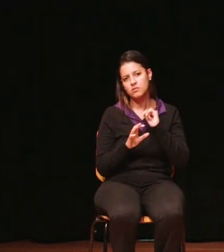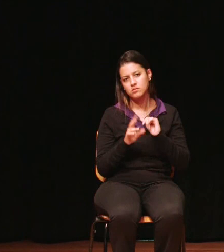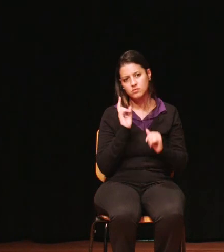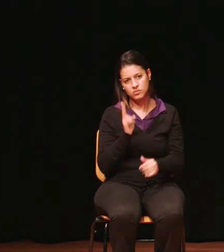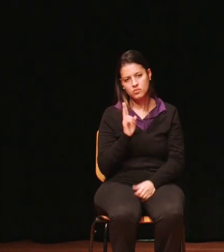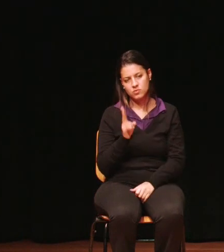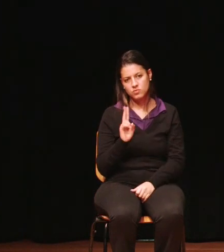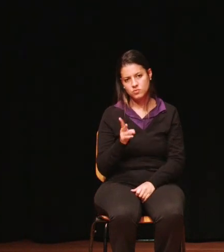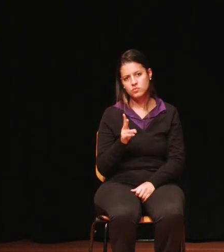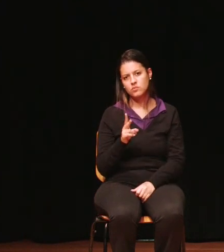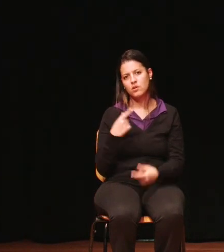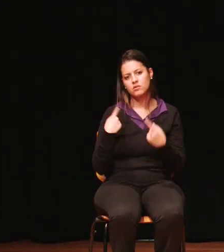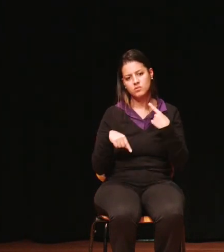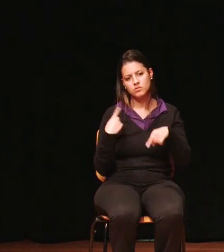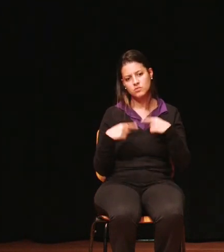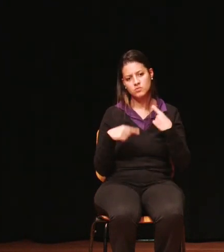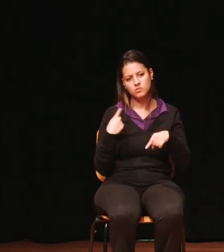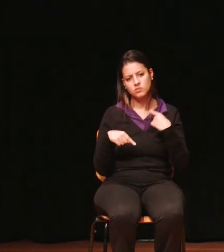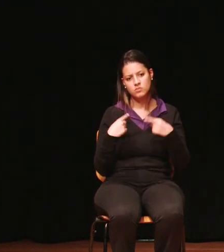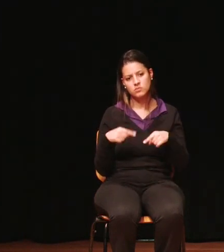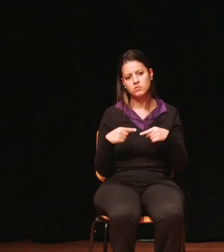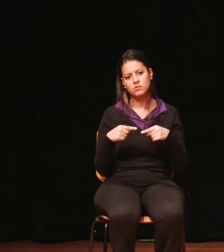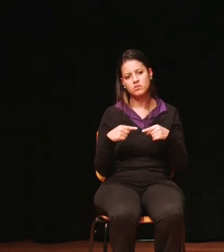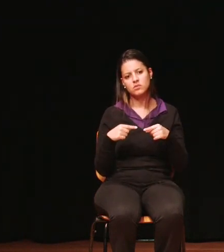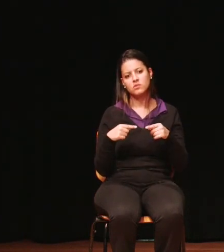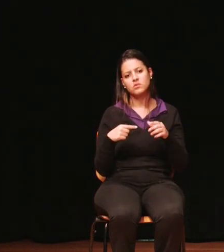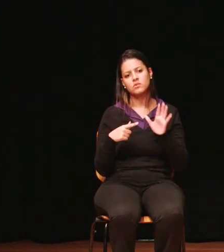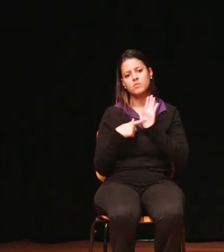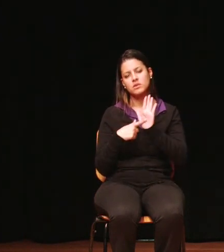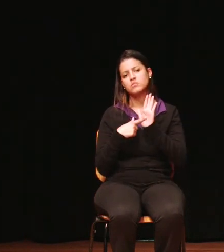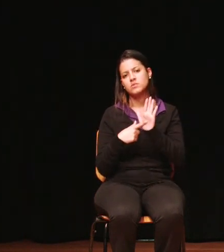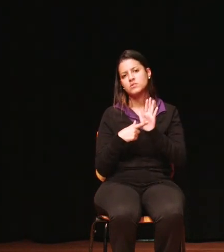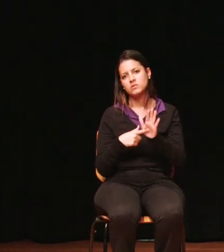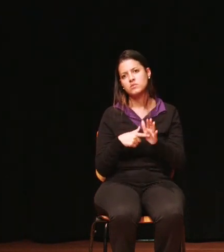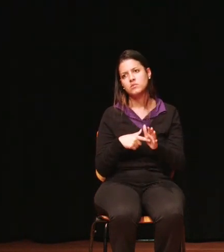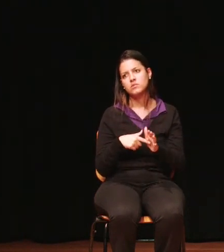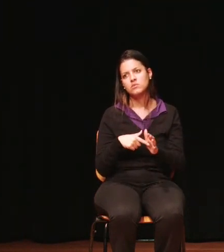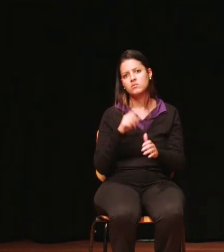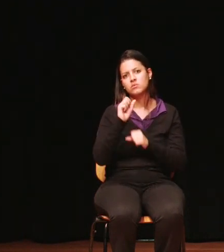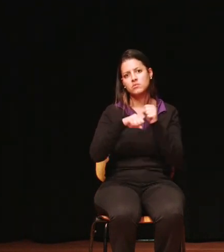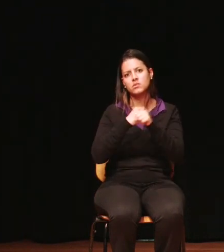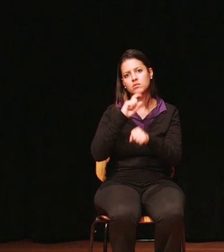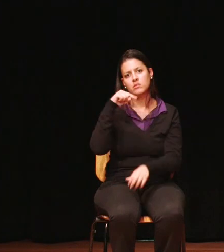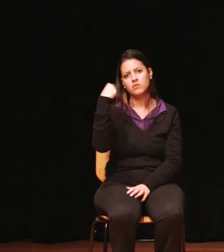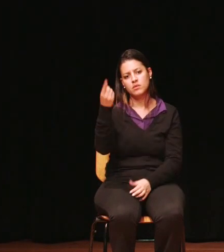discussão numa exposição prevista para abrir em abril do ano que vem.